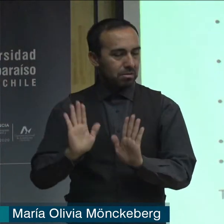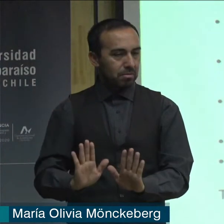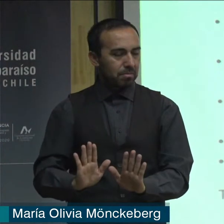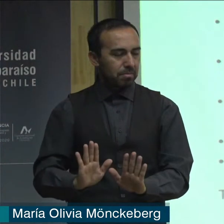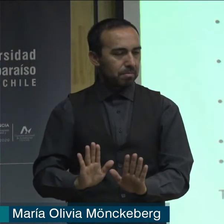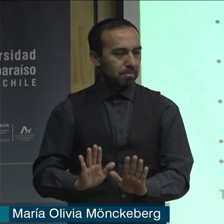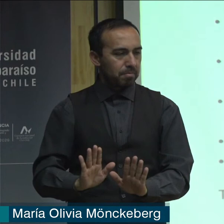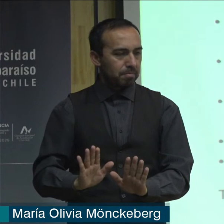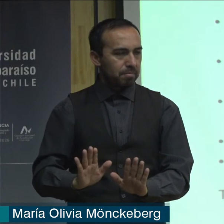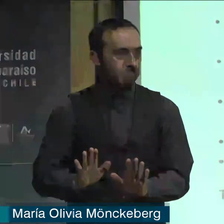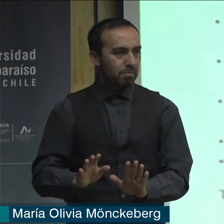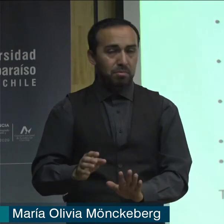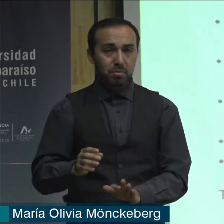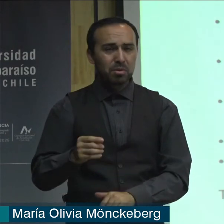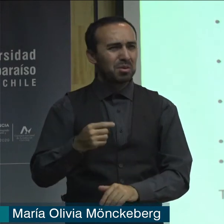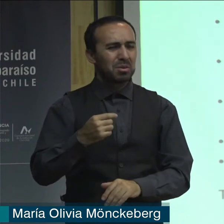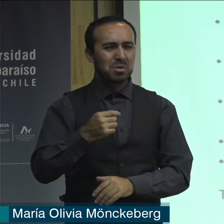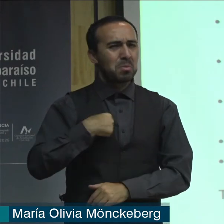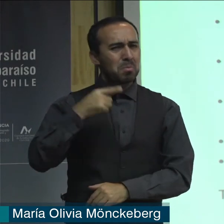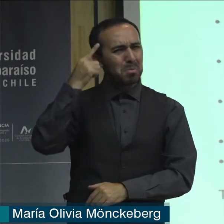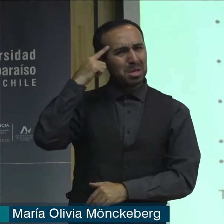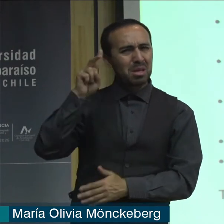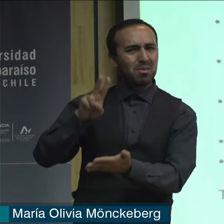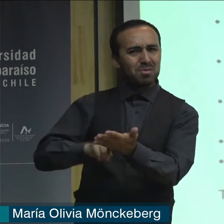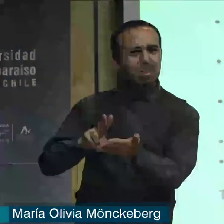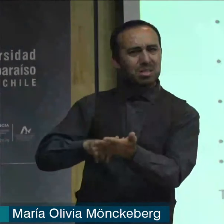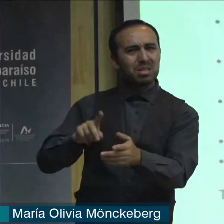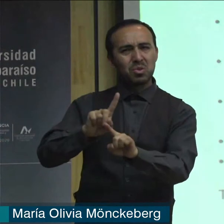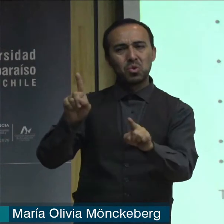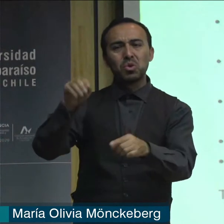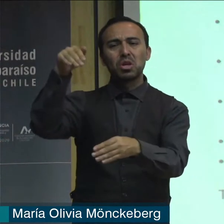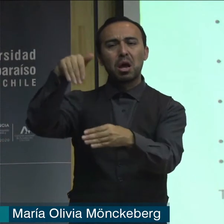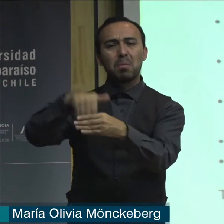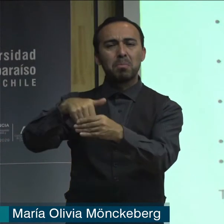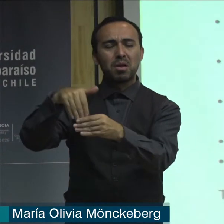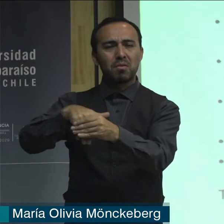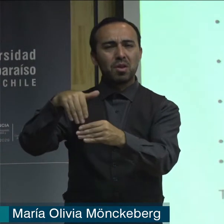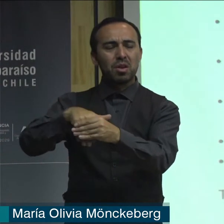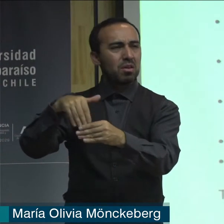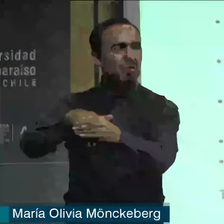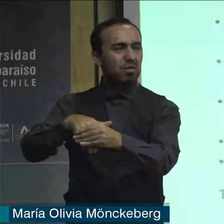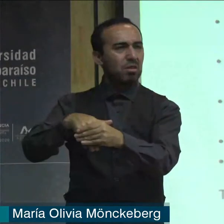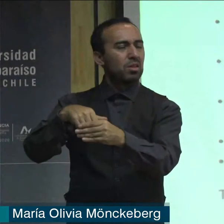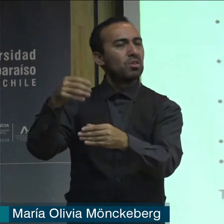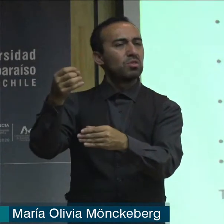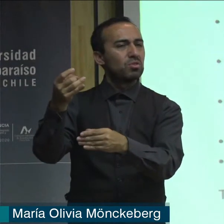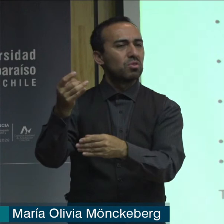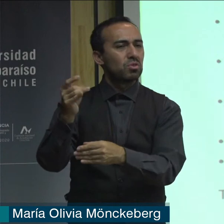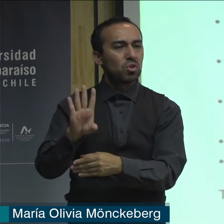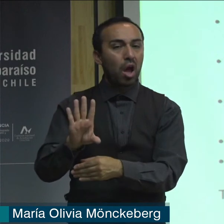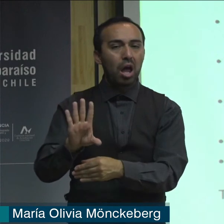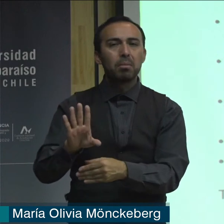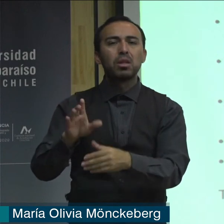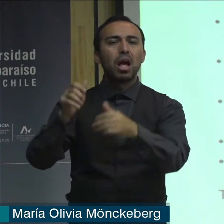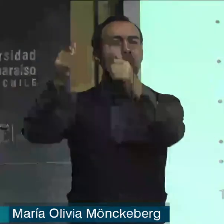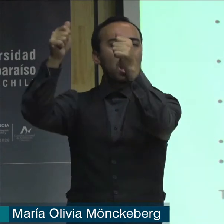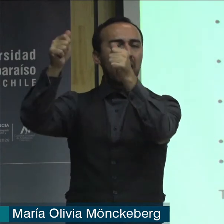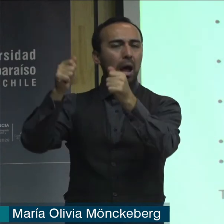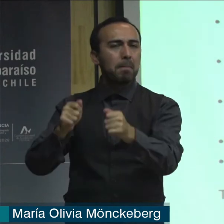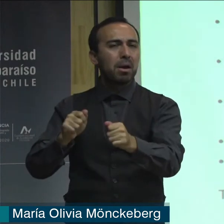O sea no me creo el cuento de eso que el que el plebiscito haya sido solamente algo de una campaña